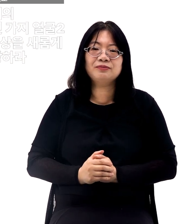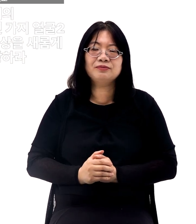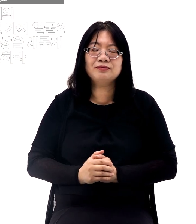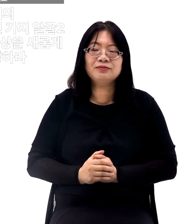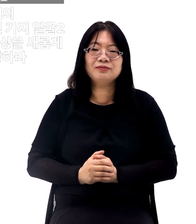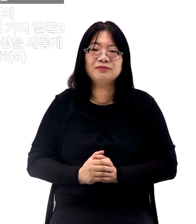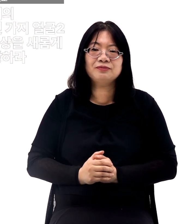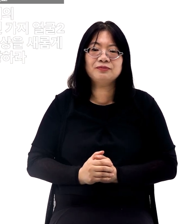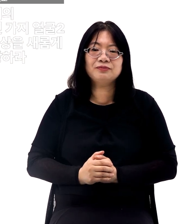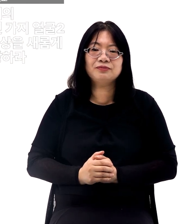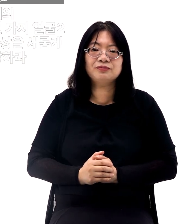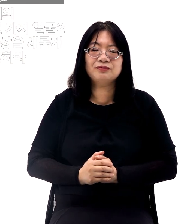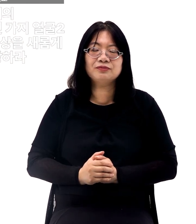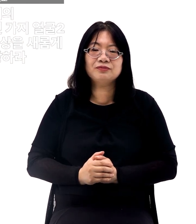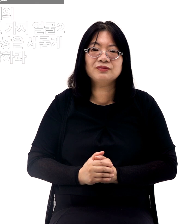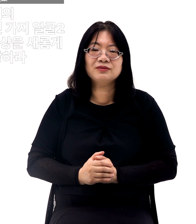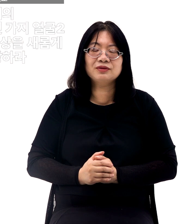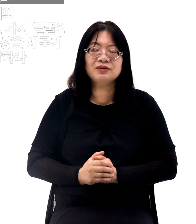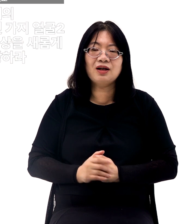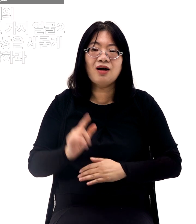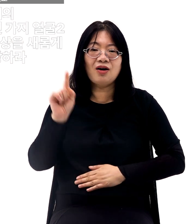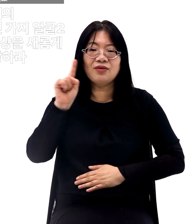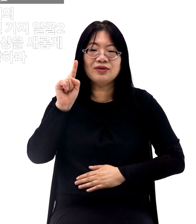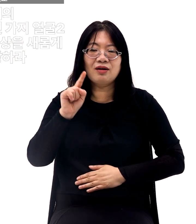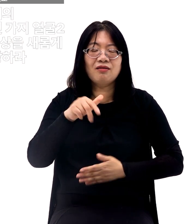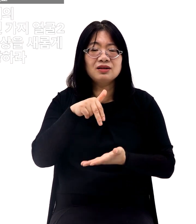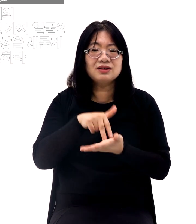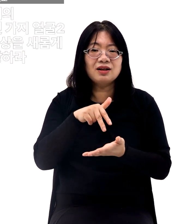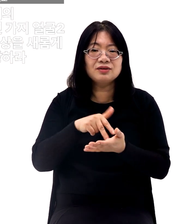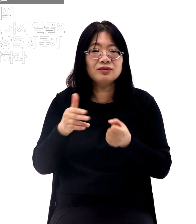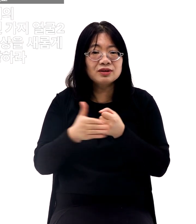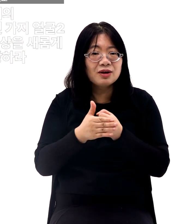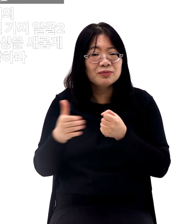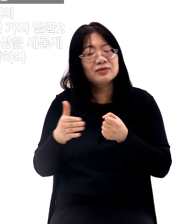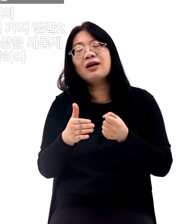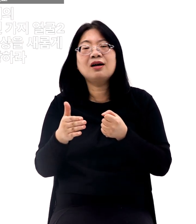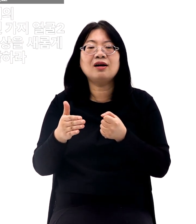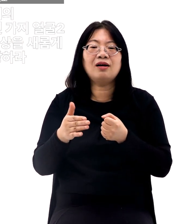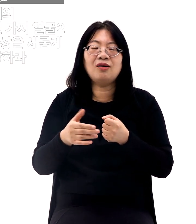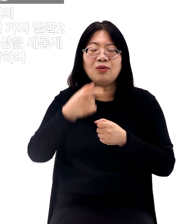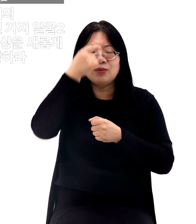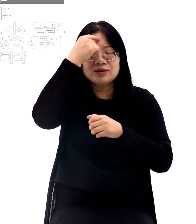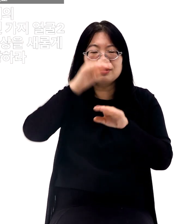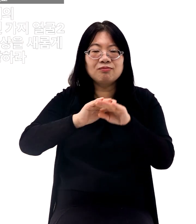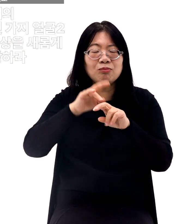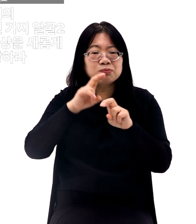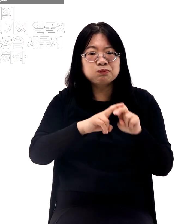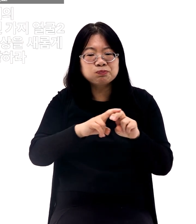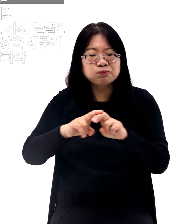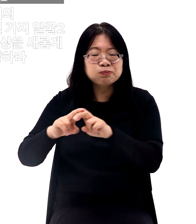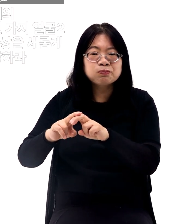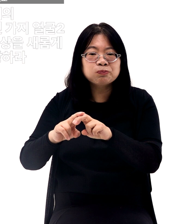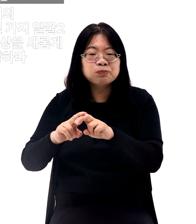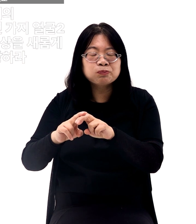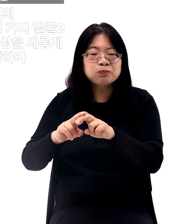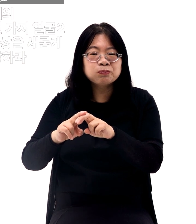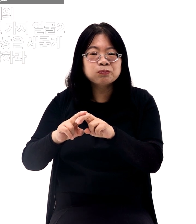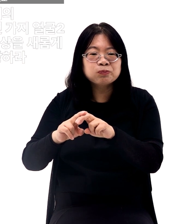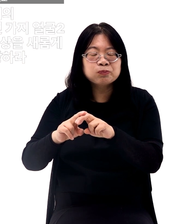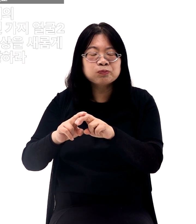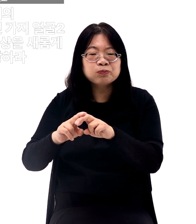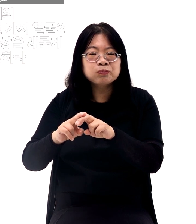그래서 어쨌거나 여기에 어떤 사정사연으로 이 예배 자리에 앉혀진 그 이유는